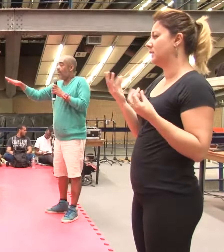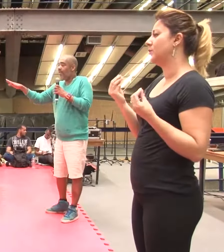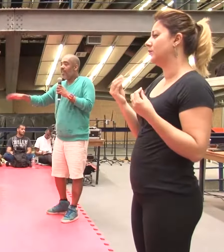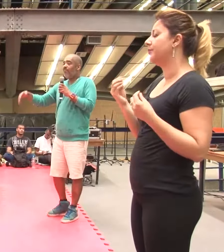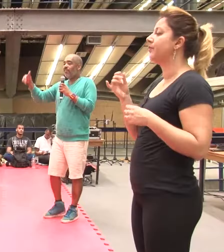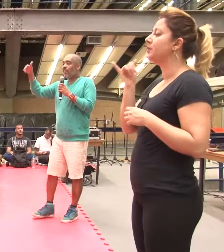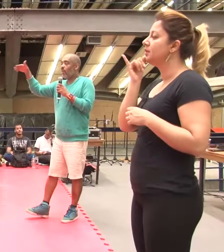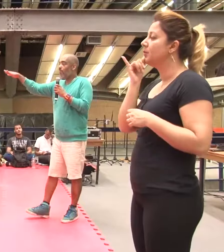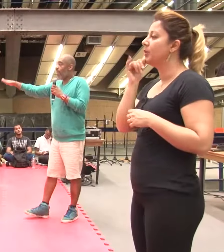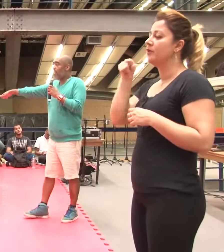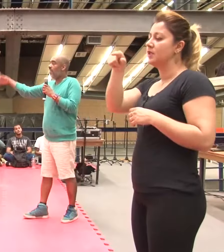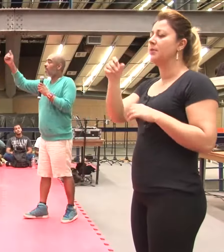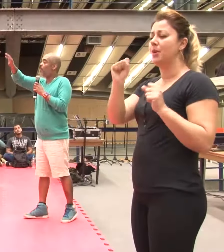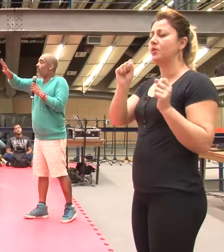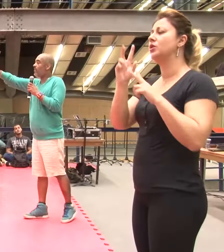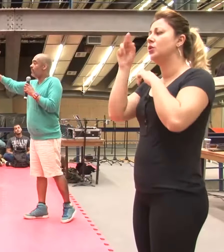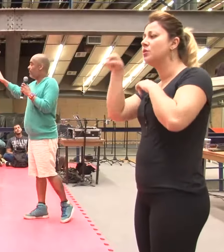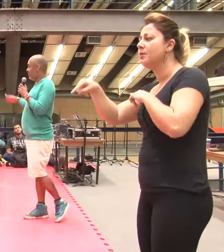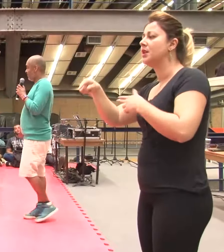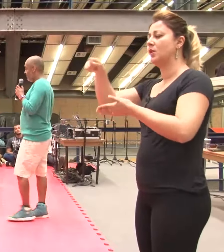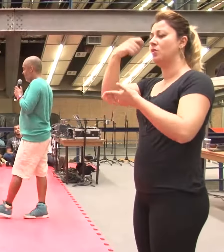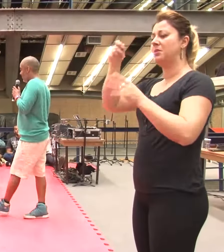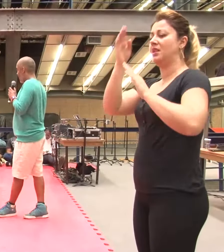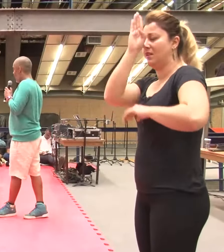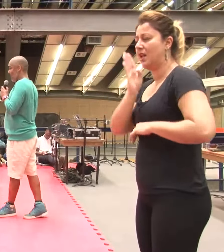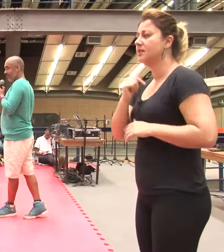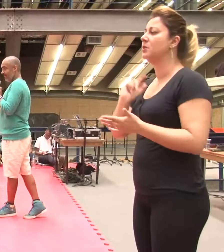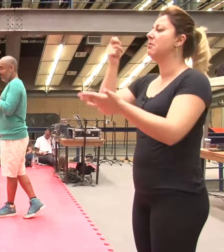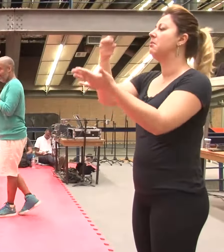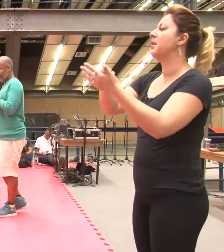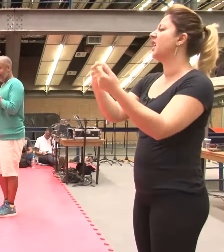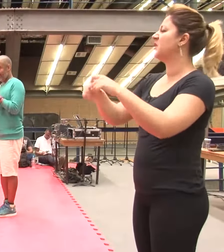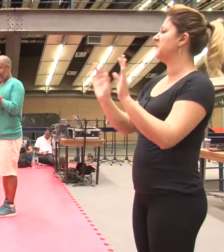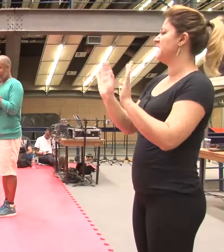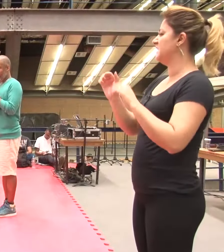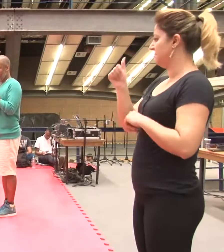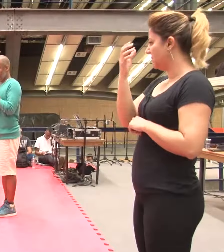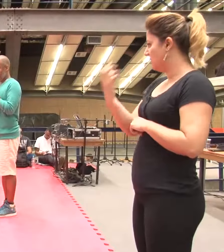come aí, você dorme aí e eu não preciso te pagar.